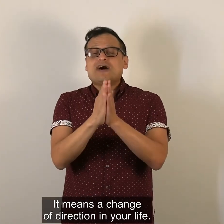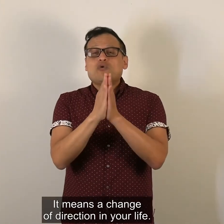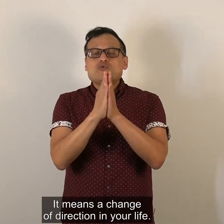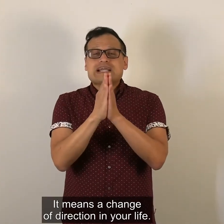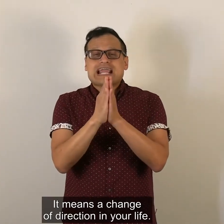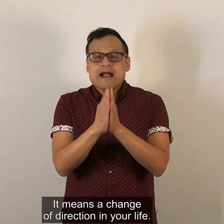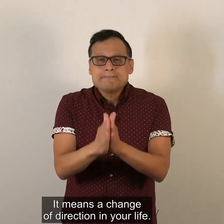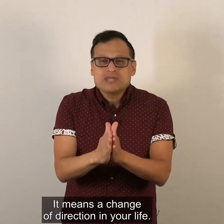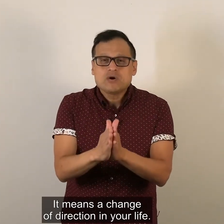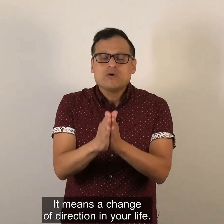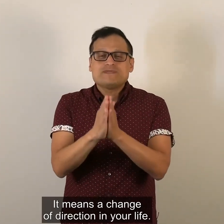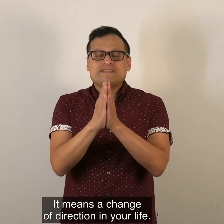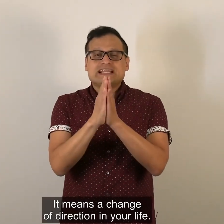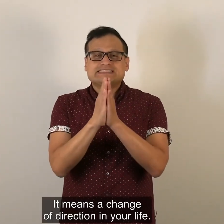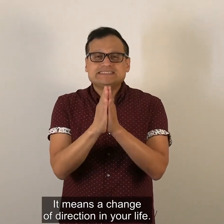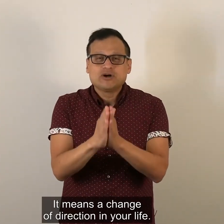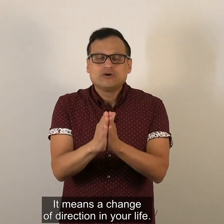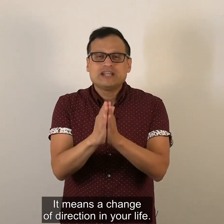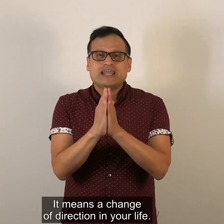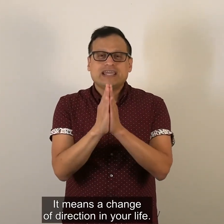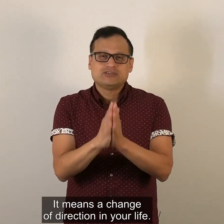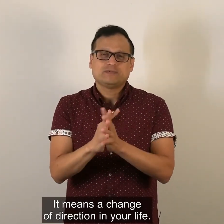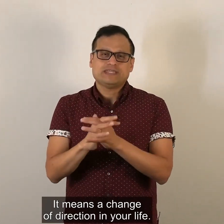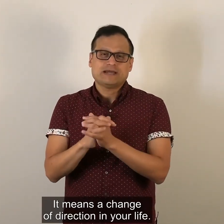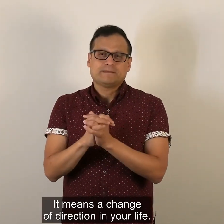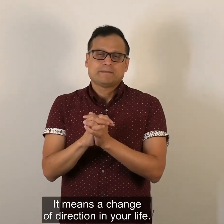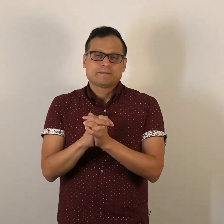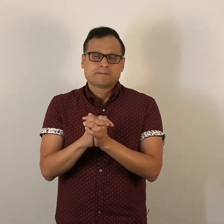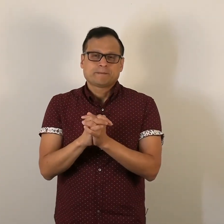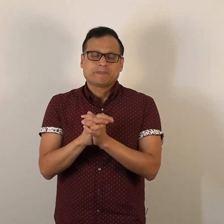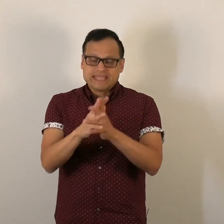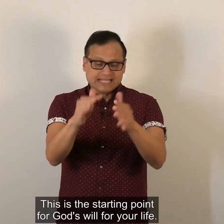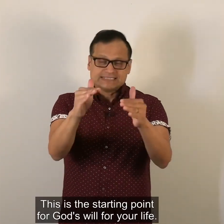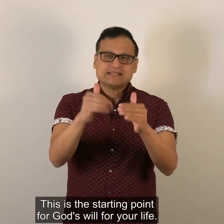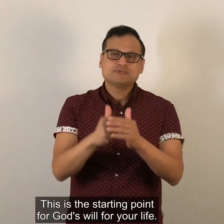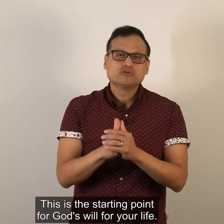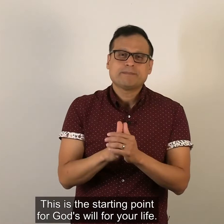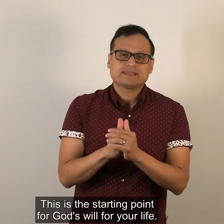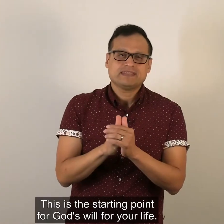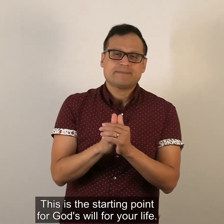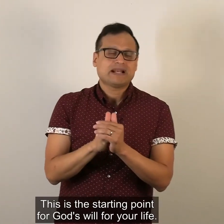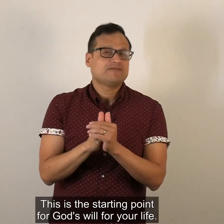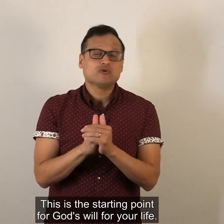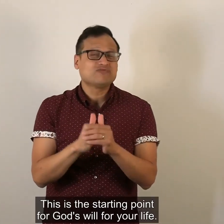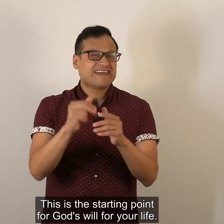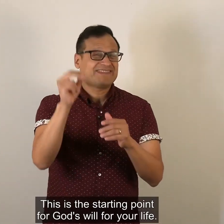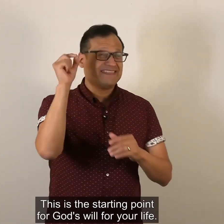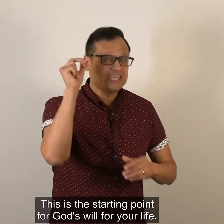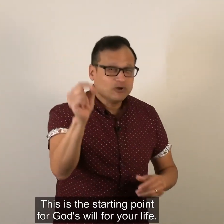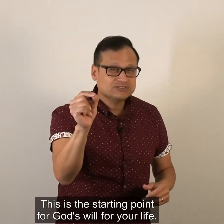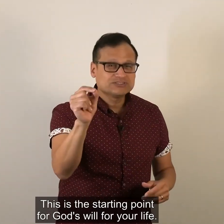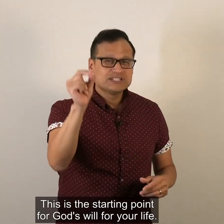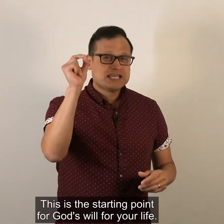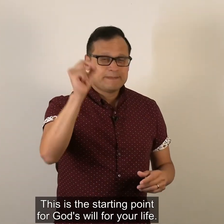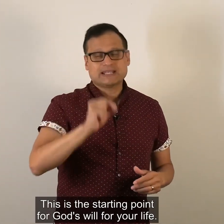un cambio de dirección en tu vida. Este es el punto de partida para la voluntad de Dios para tu